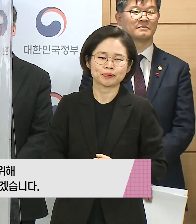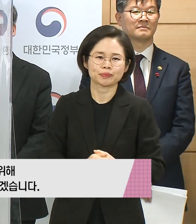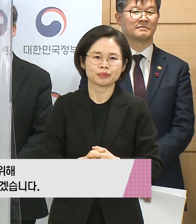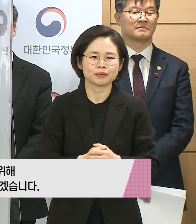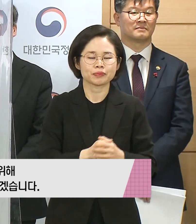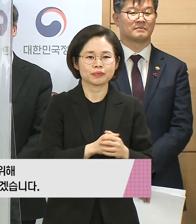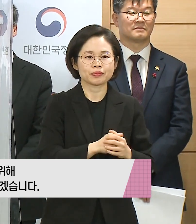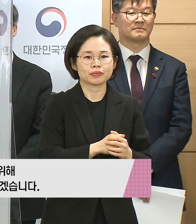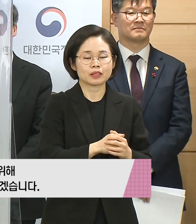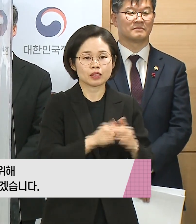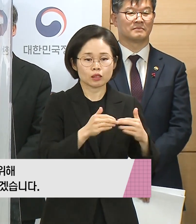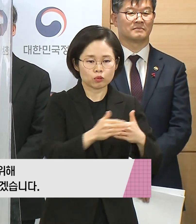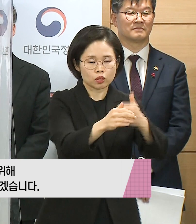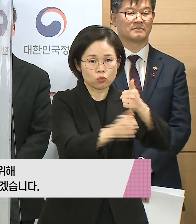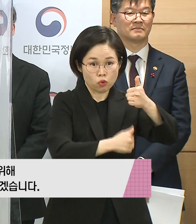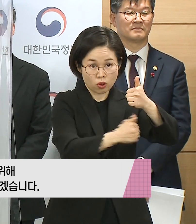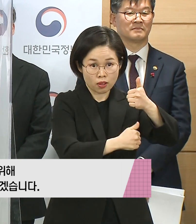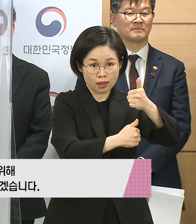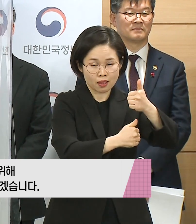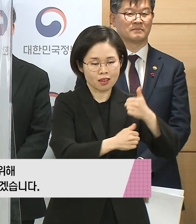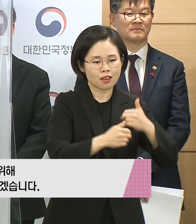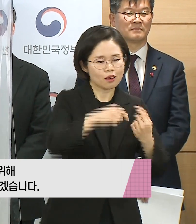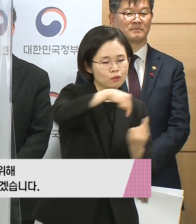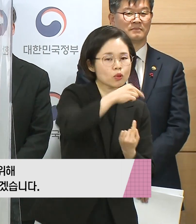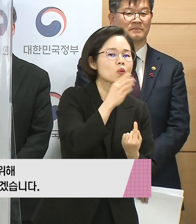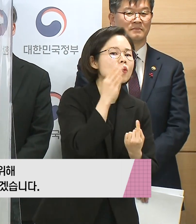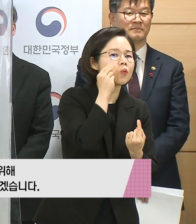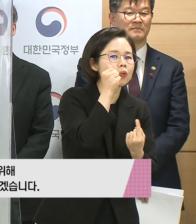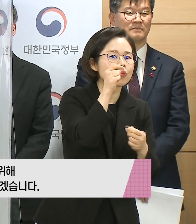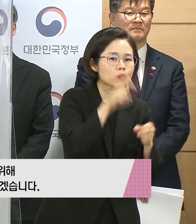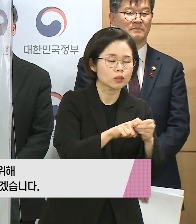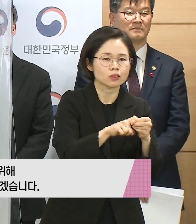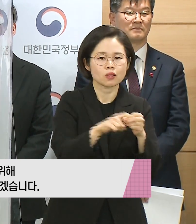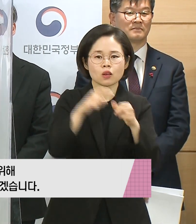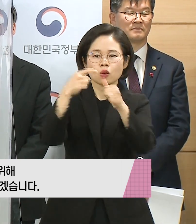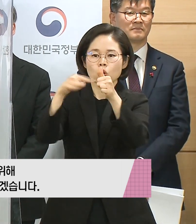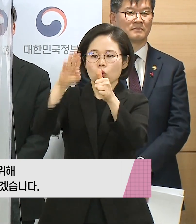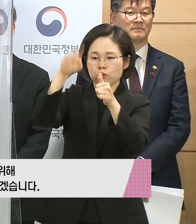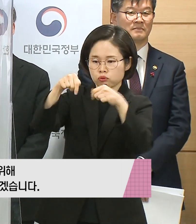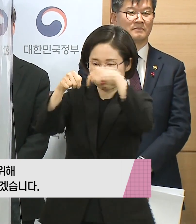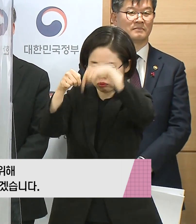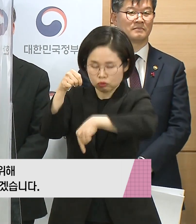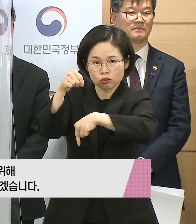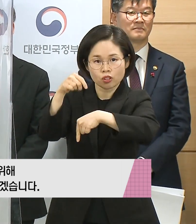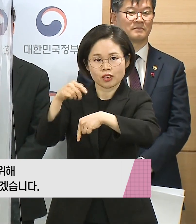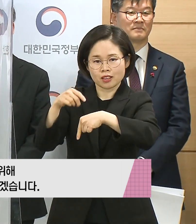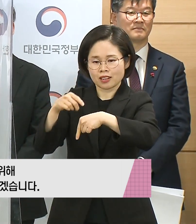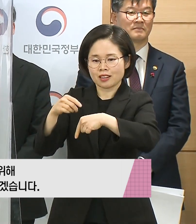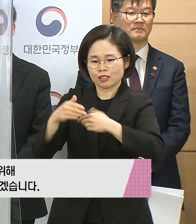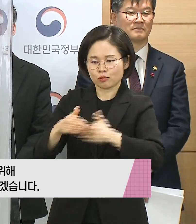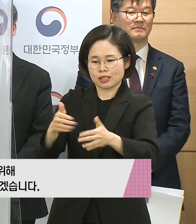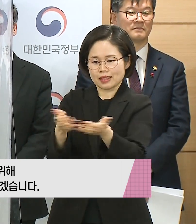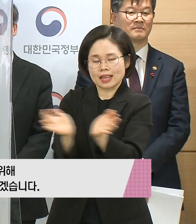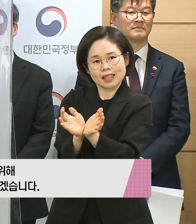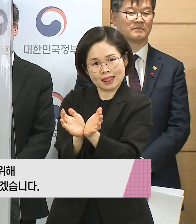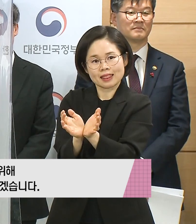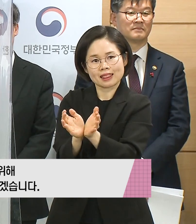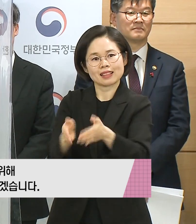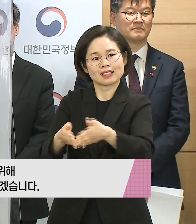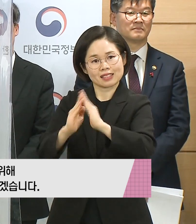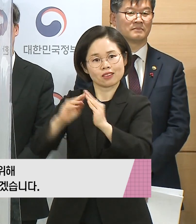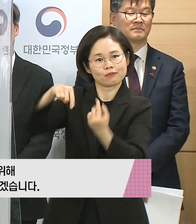유보 통합 추진위원회의 효율적인 운영을 위해 교육부에 유보 통합 추진 단을